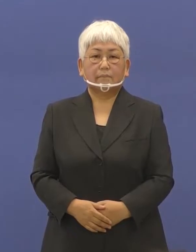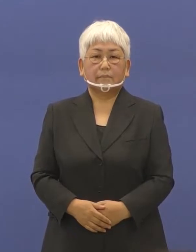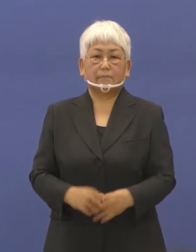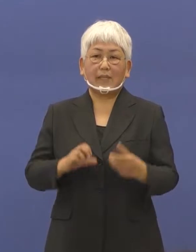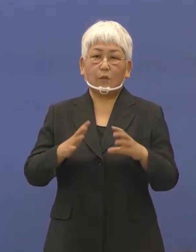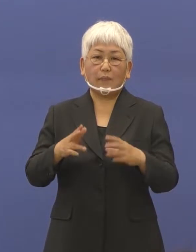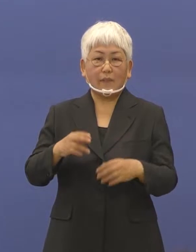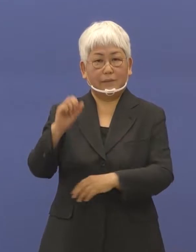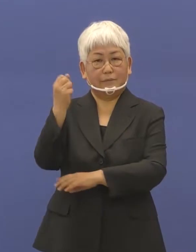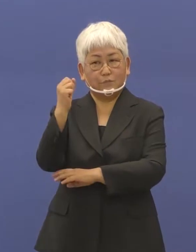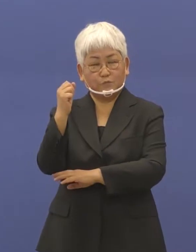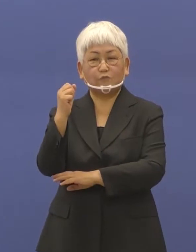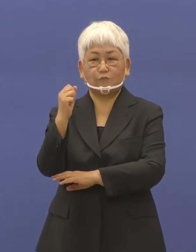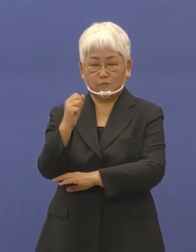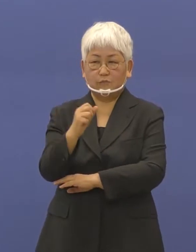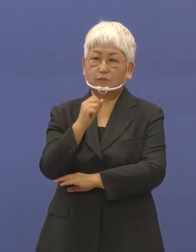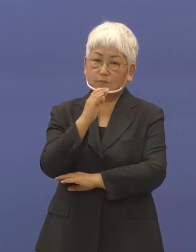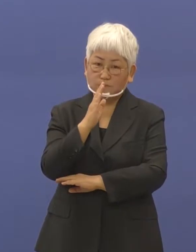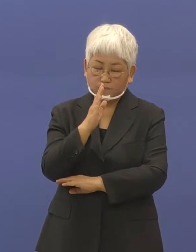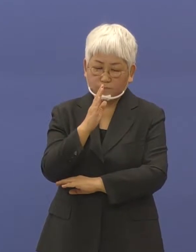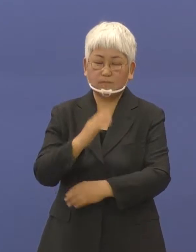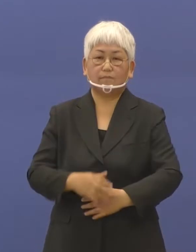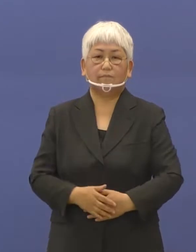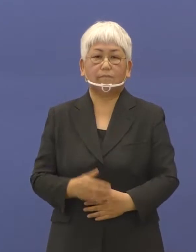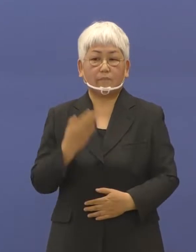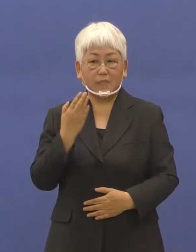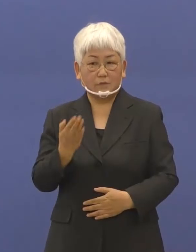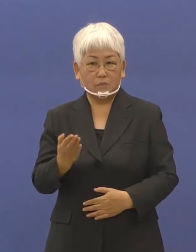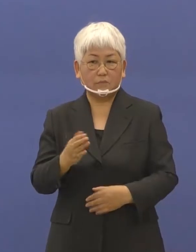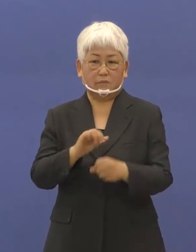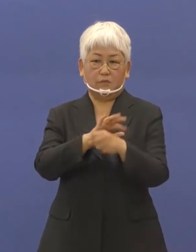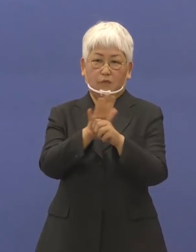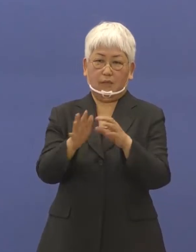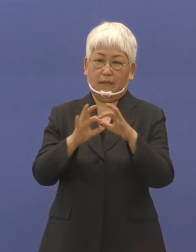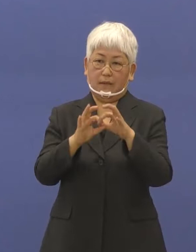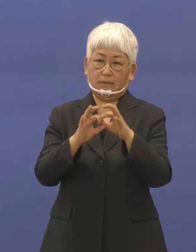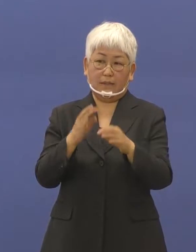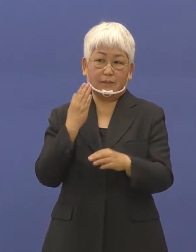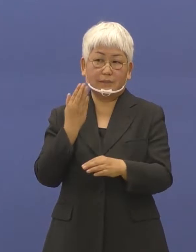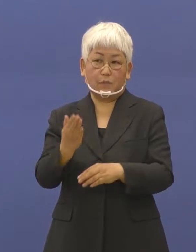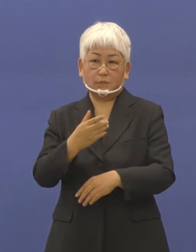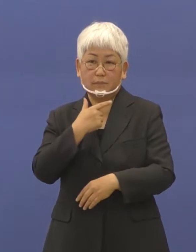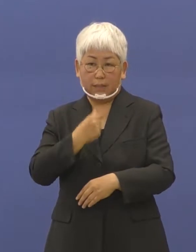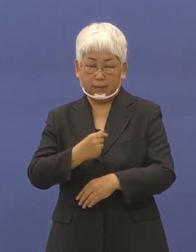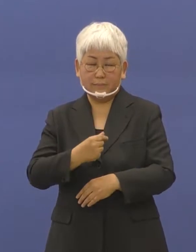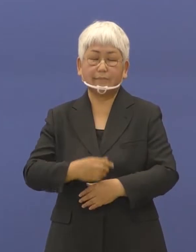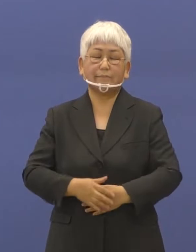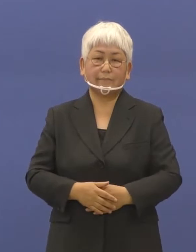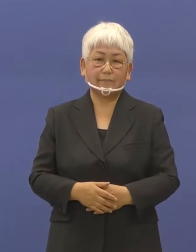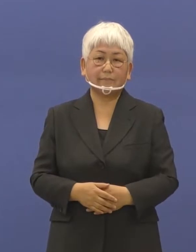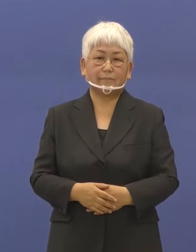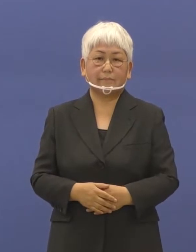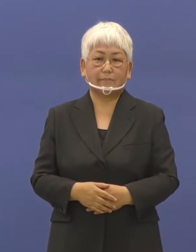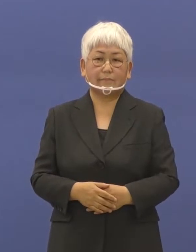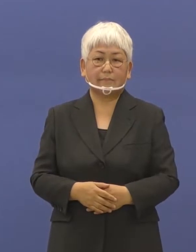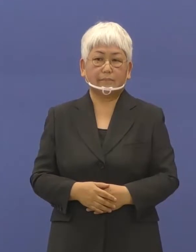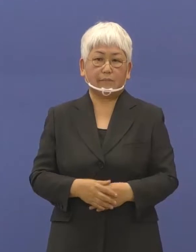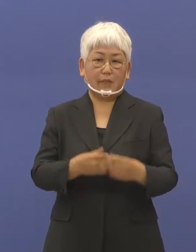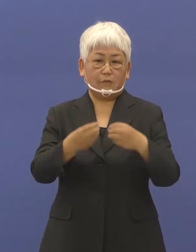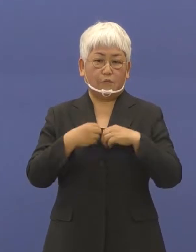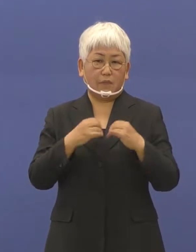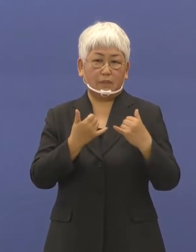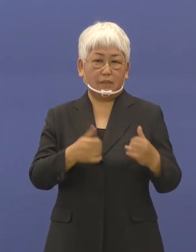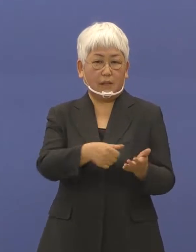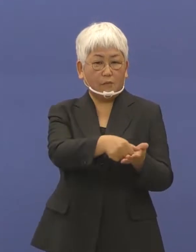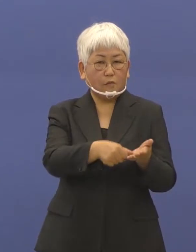岩手日報の佐伯と申します。お世話になっております。コロナ関連のところでお伺いさせていただければと思います。この陽性者登録センター